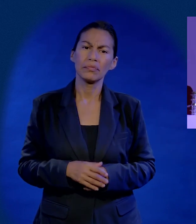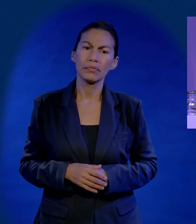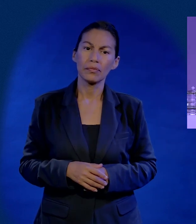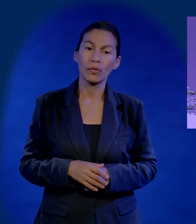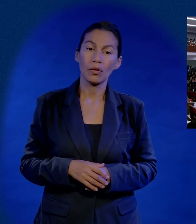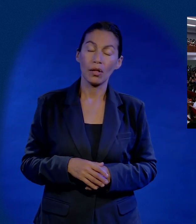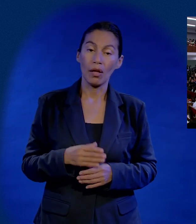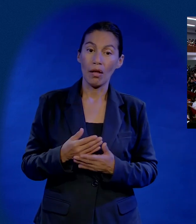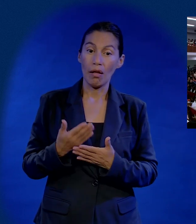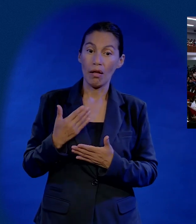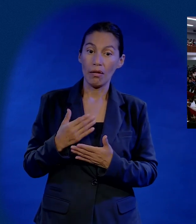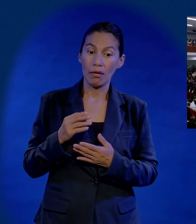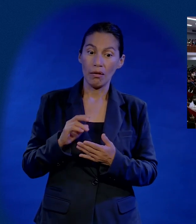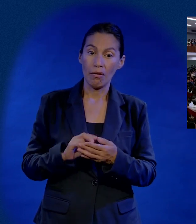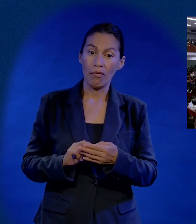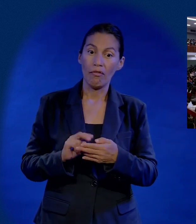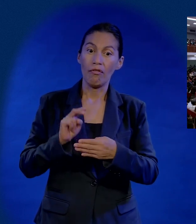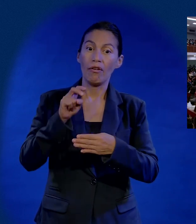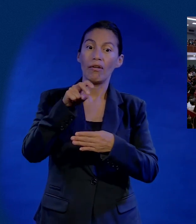estábamos para brincarnos,